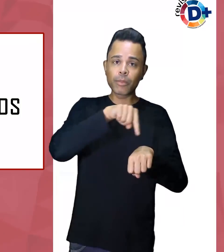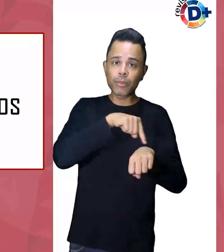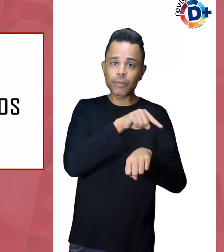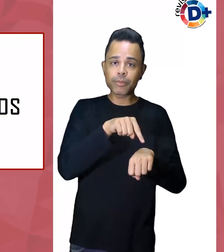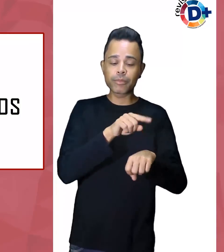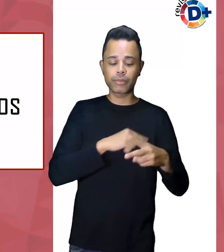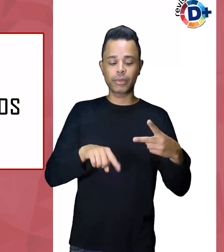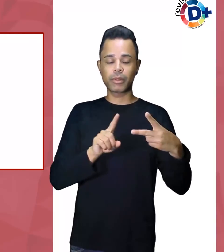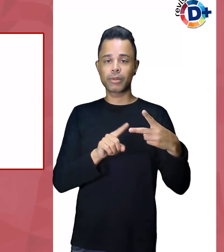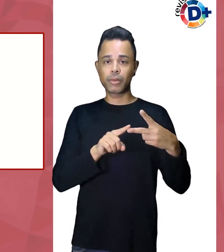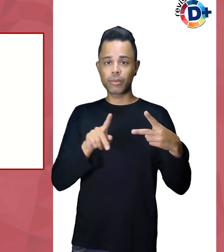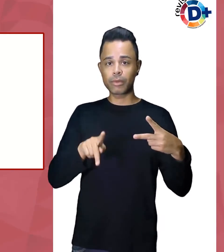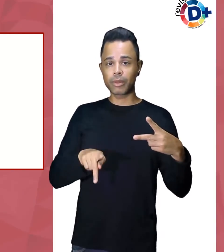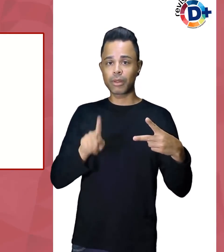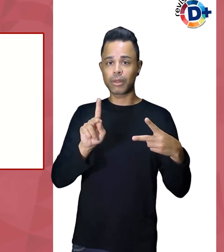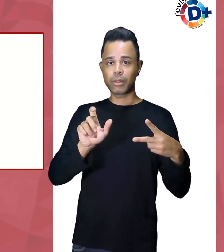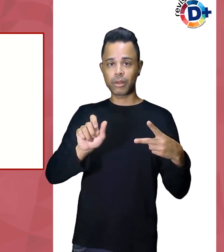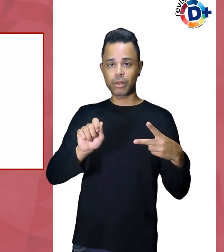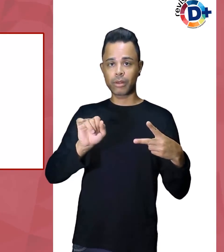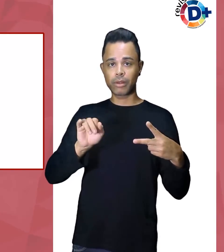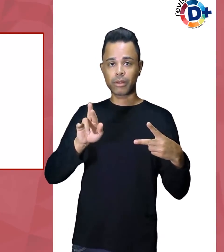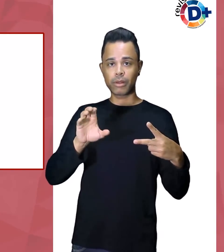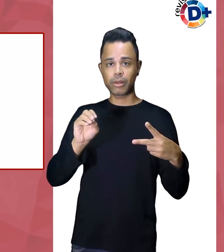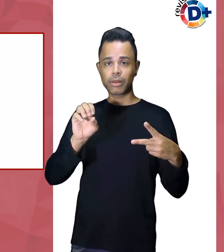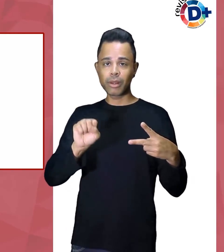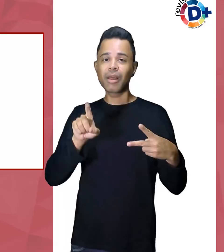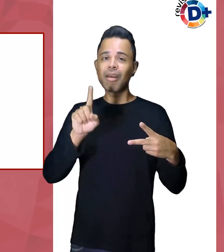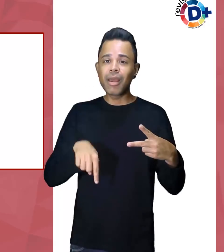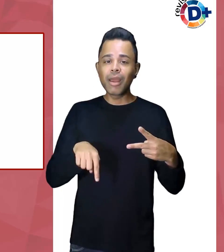em que algo especial acontece e tem natureza qualitativa.